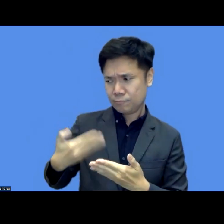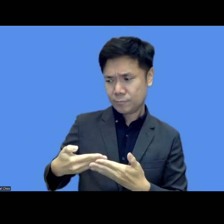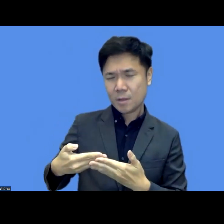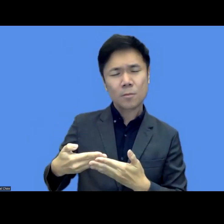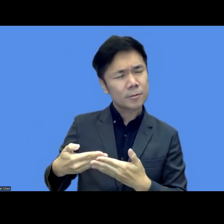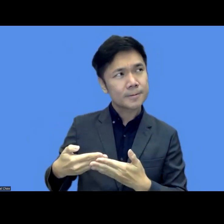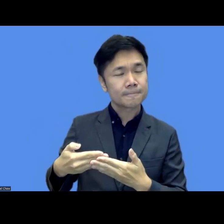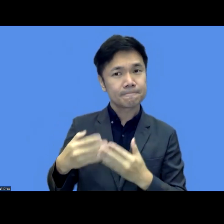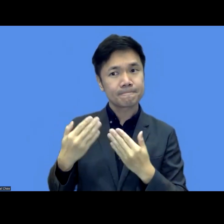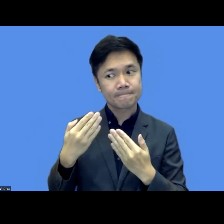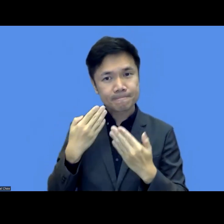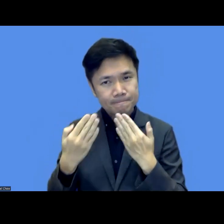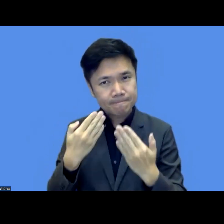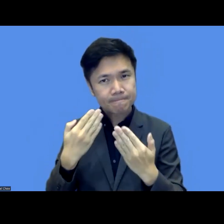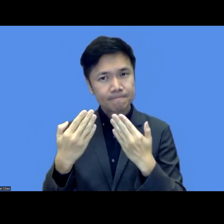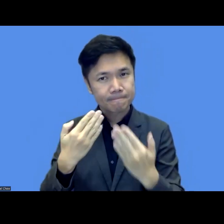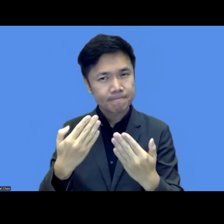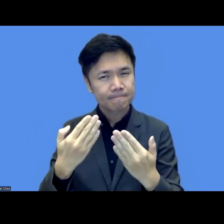estas discusiones,